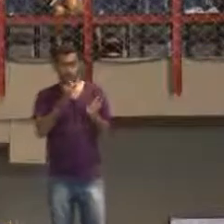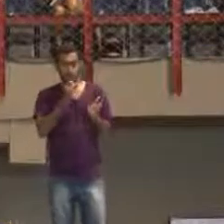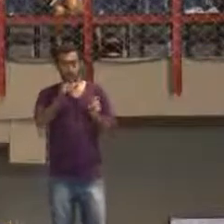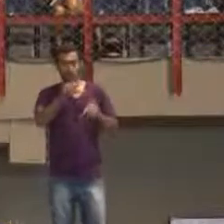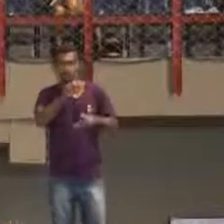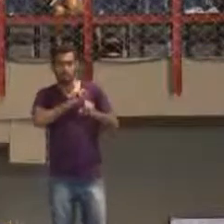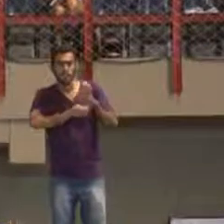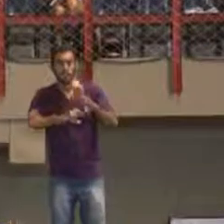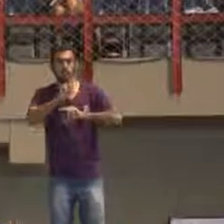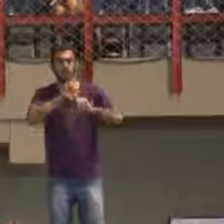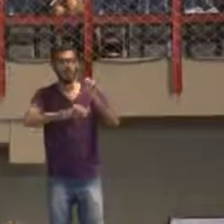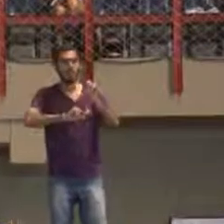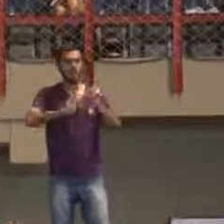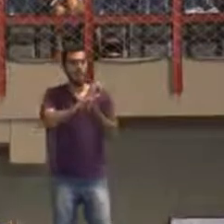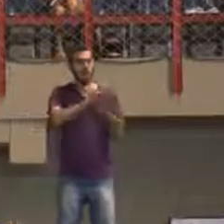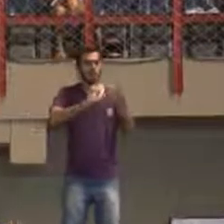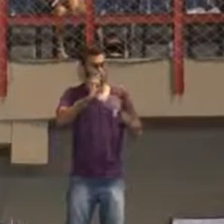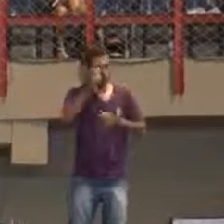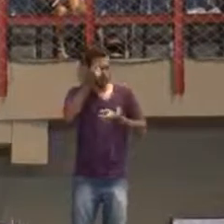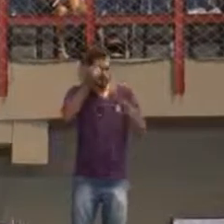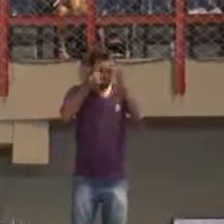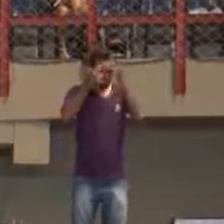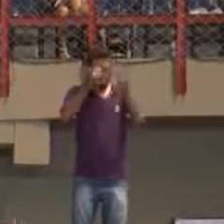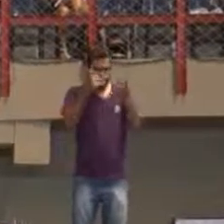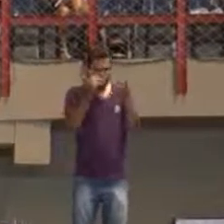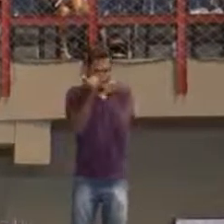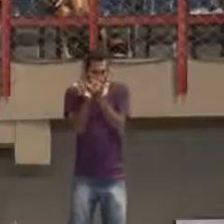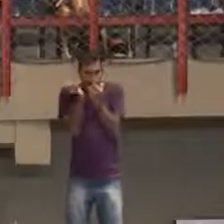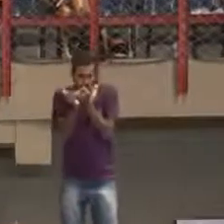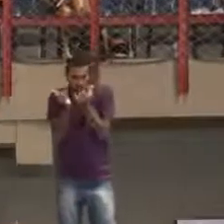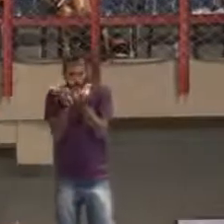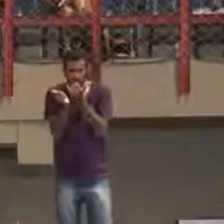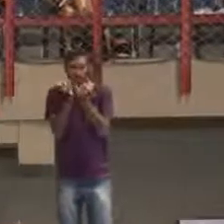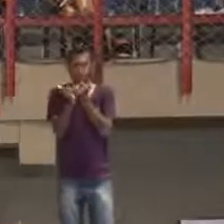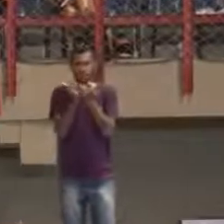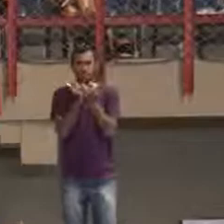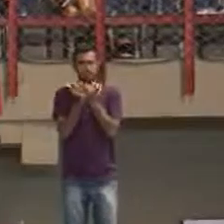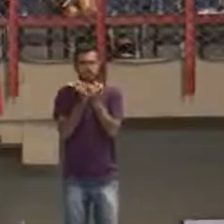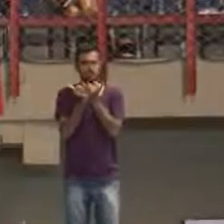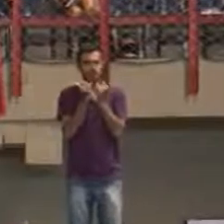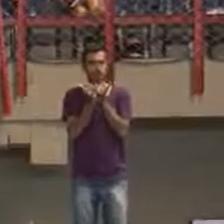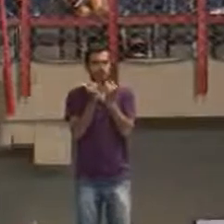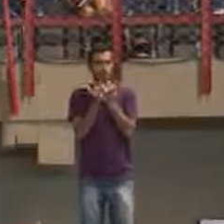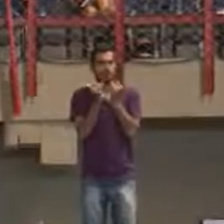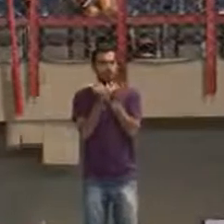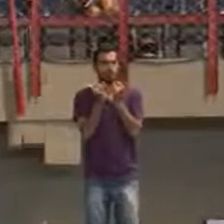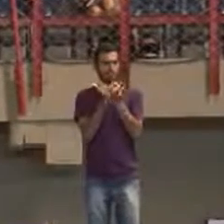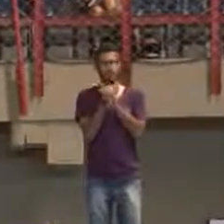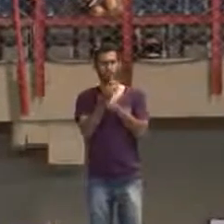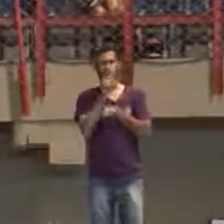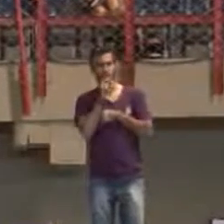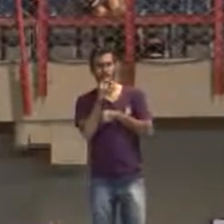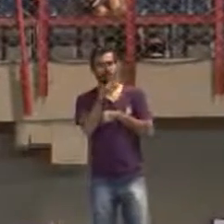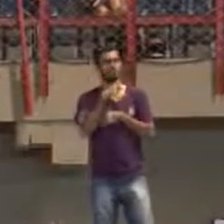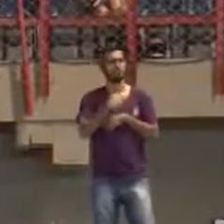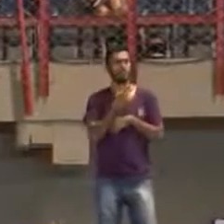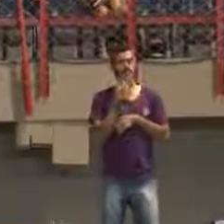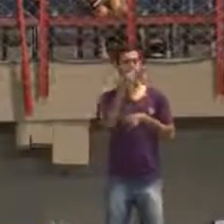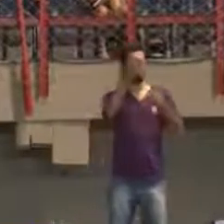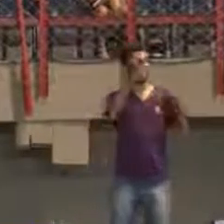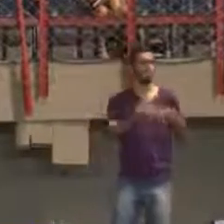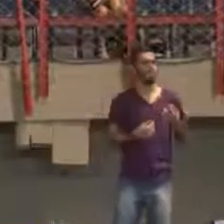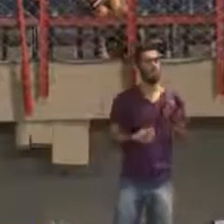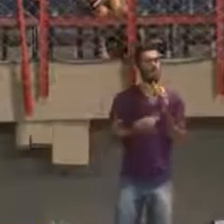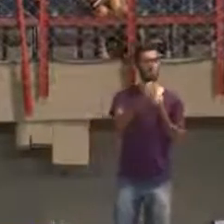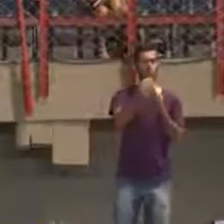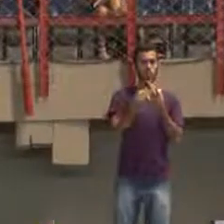ou seja, selecione ideias as quais têm proximidade. Não fale de duas coisas